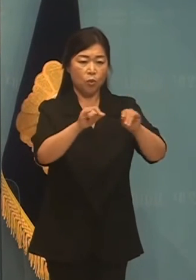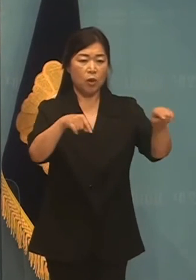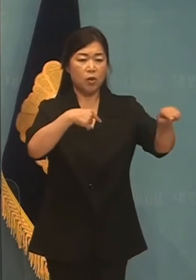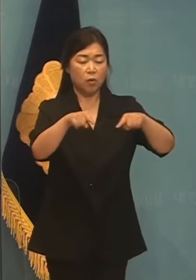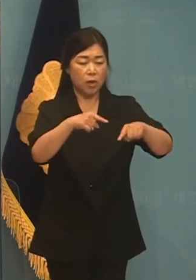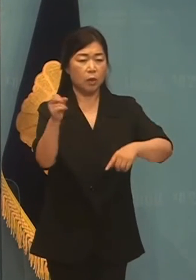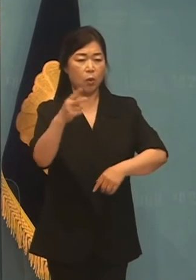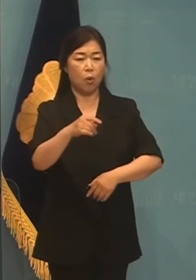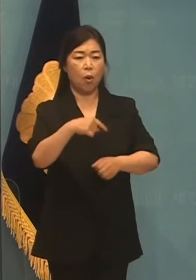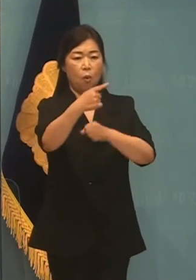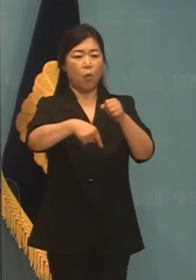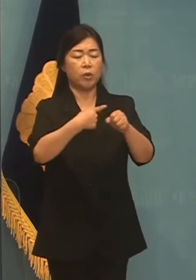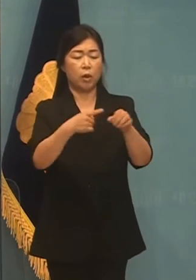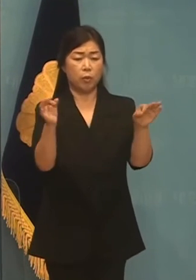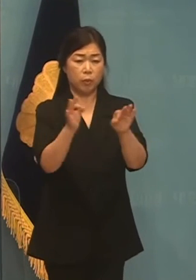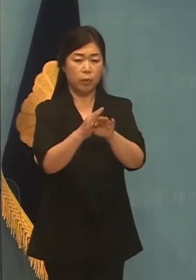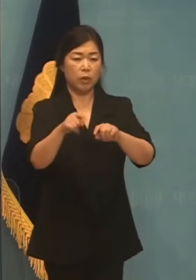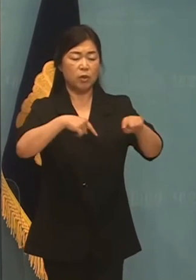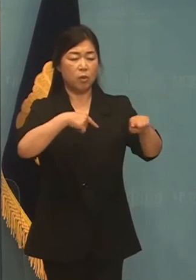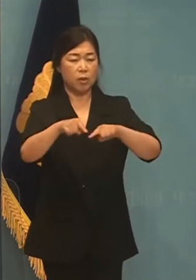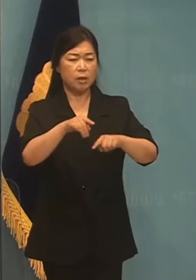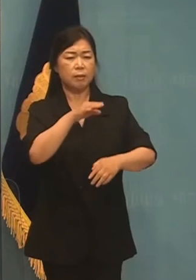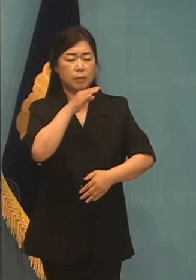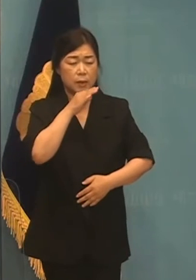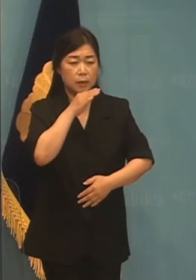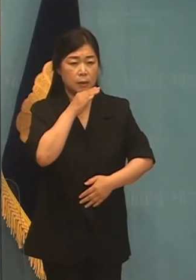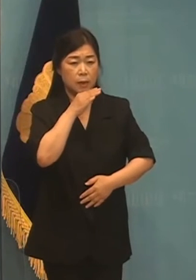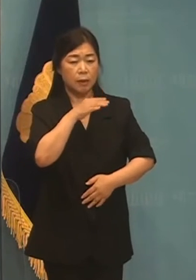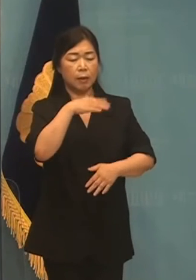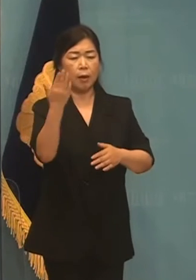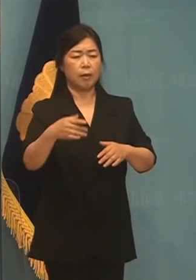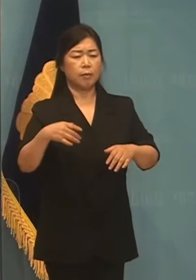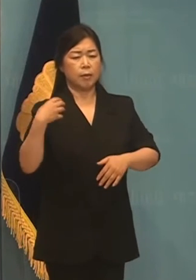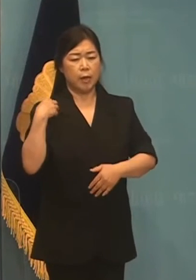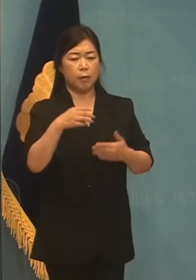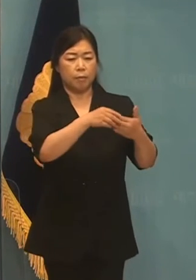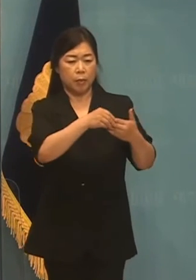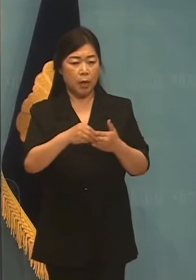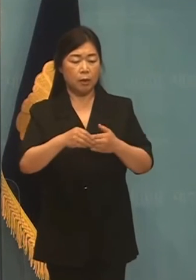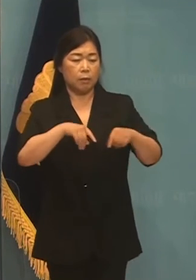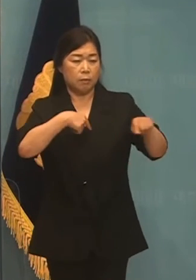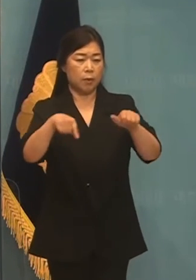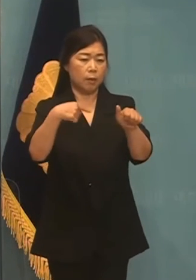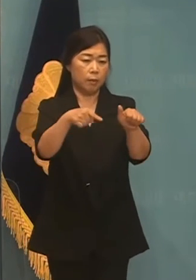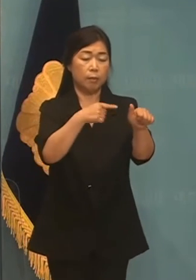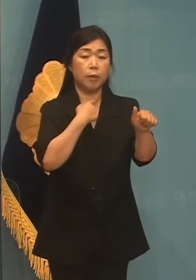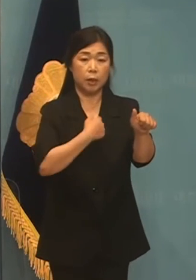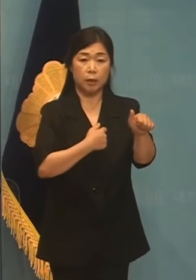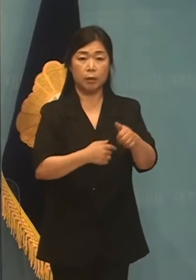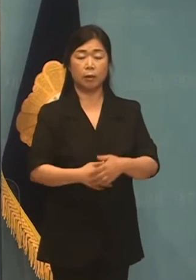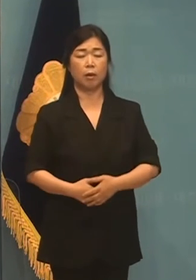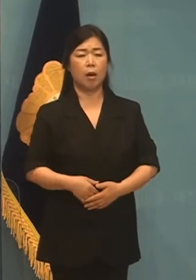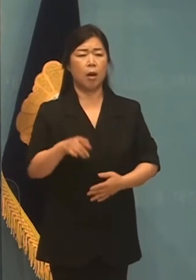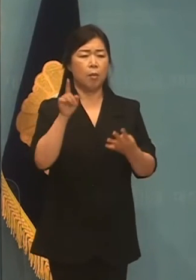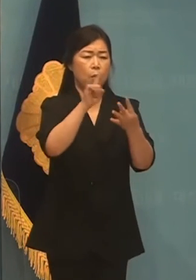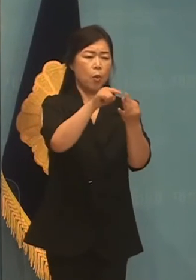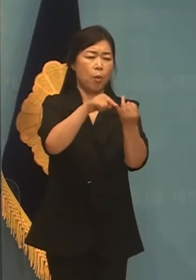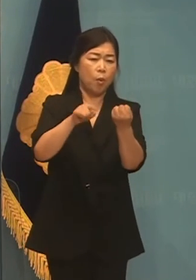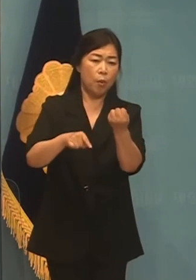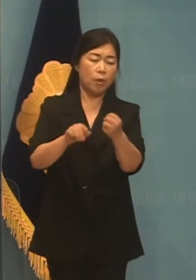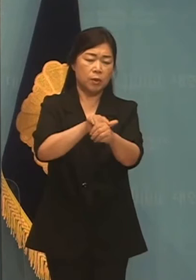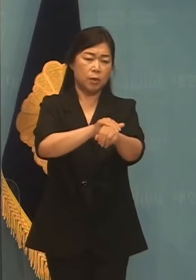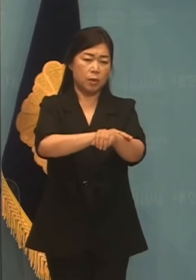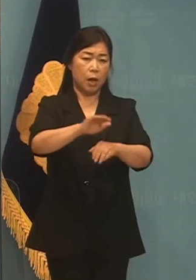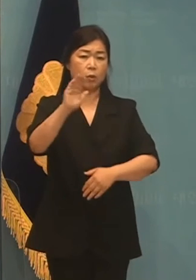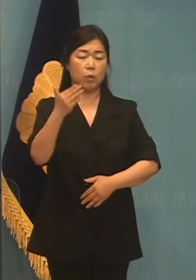그리고 탈원전 정책을 사실상 주도한 인물입니다. 어느 것 하나